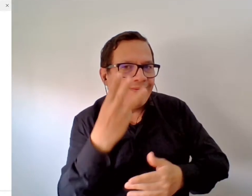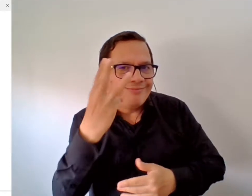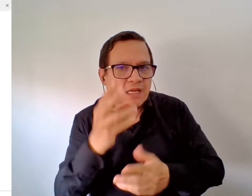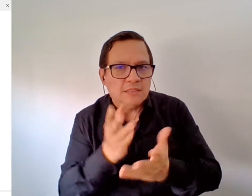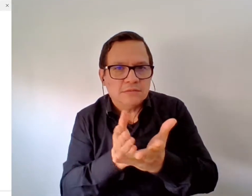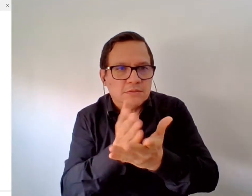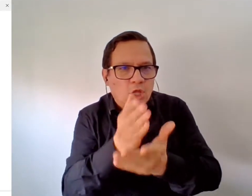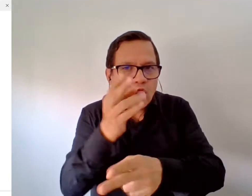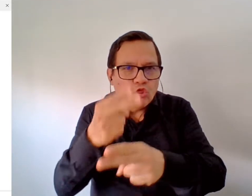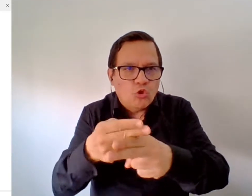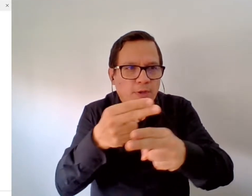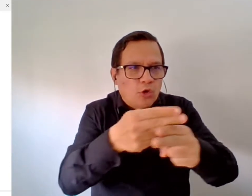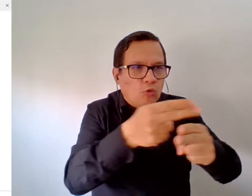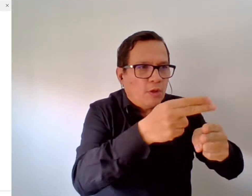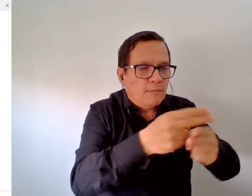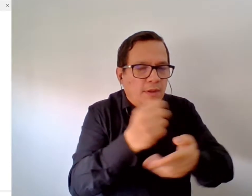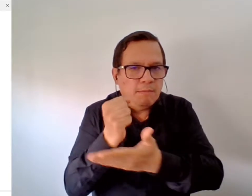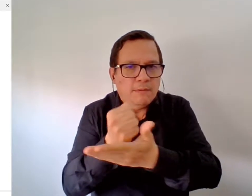del servicio